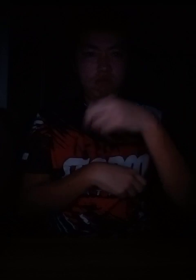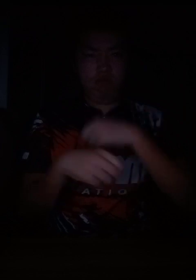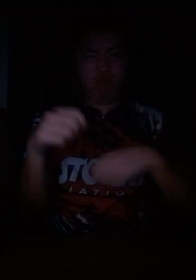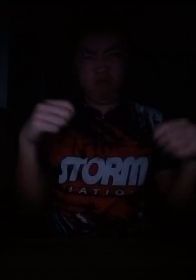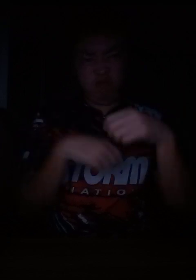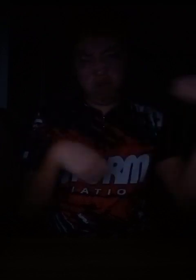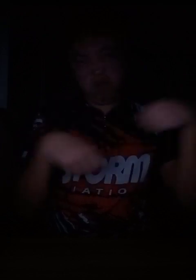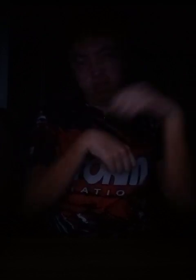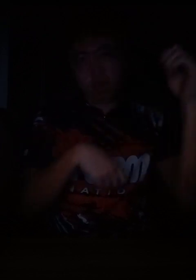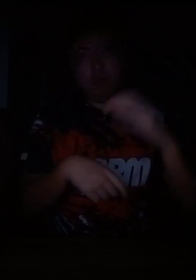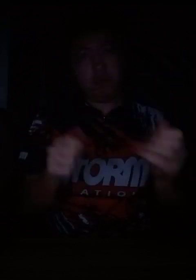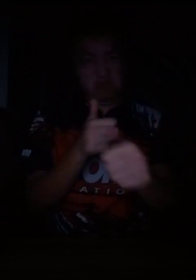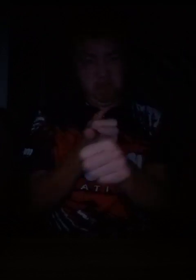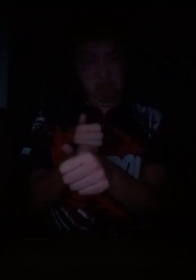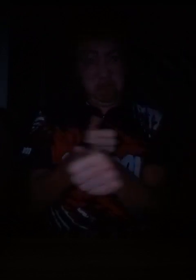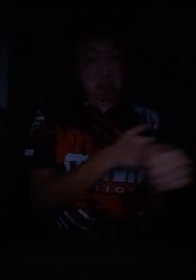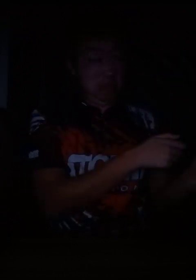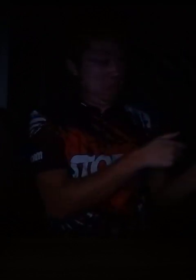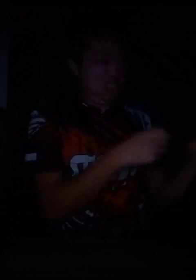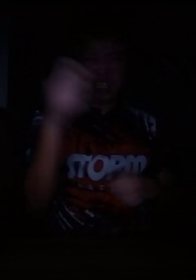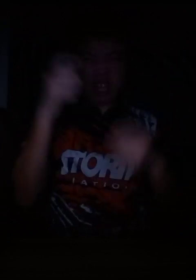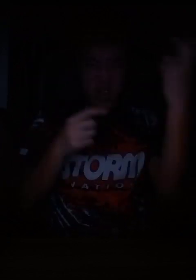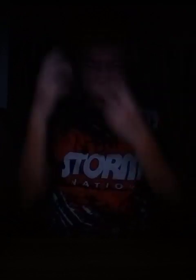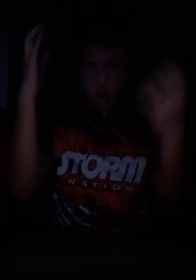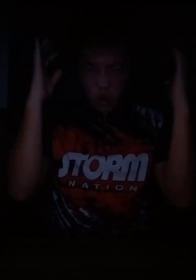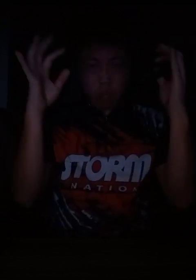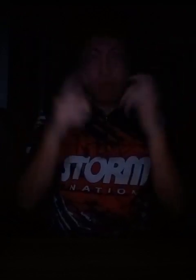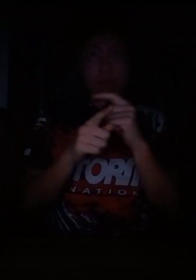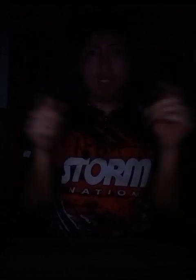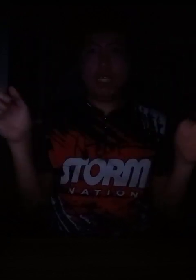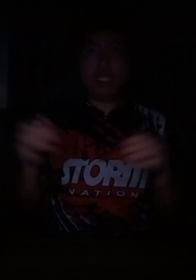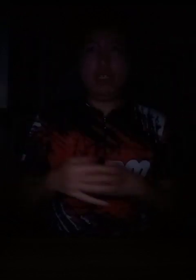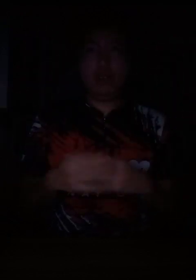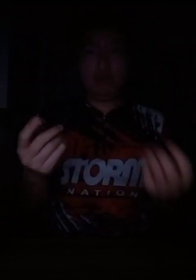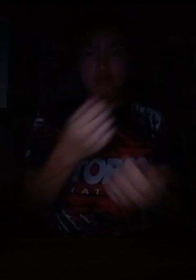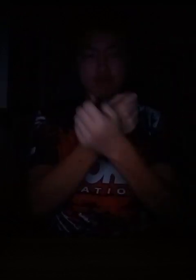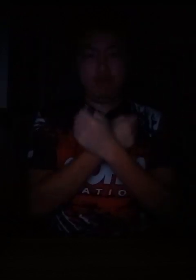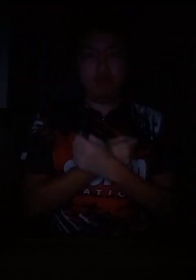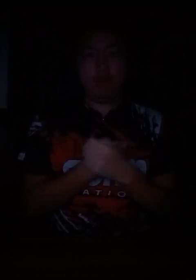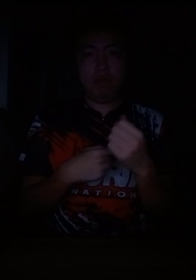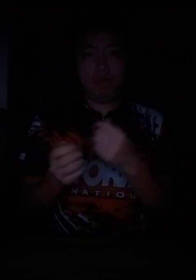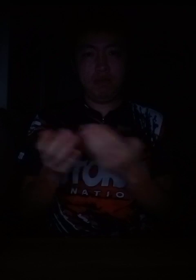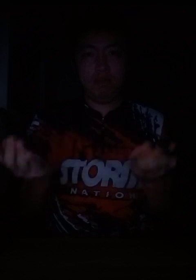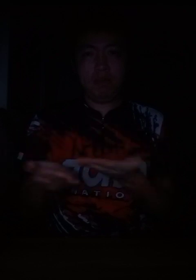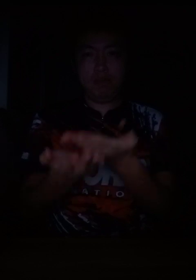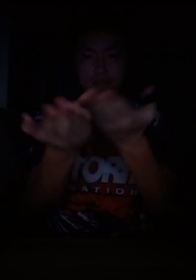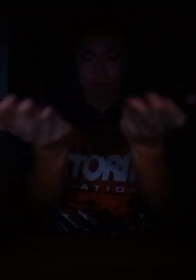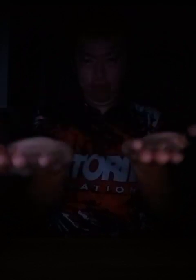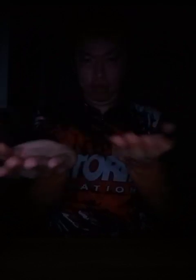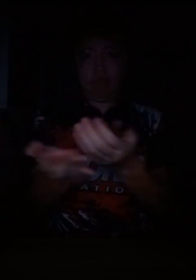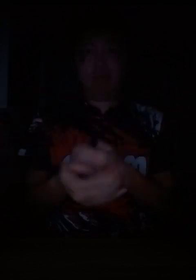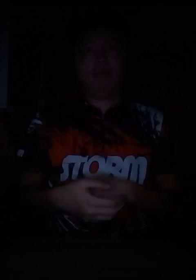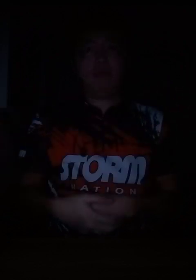폭행하고 소화기를 뿌리며 난동까지 피웠습니다. 이 여성 구속됐습니다. 공국진 기자입니다.